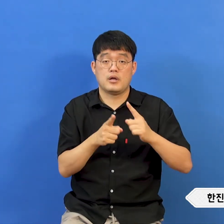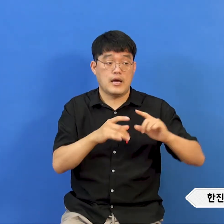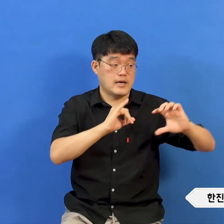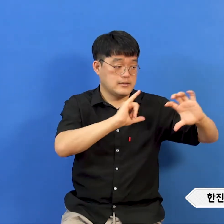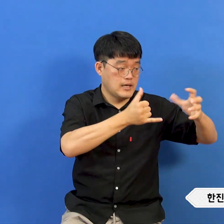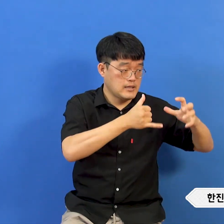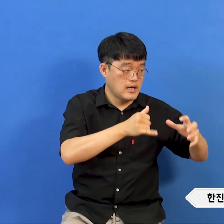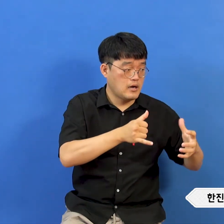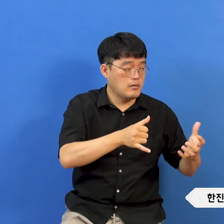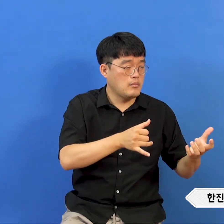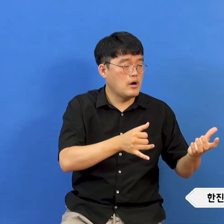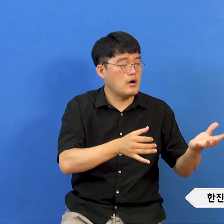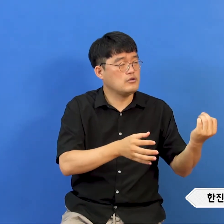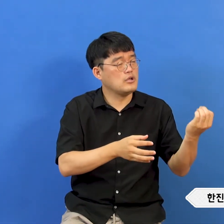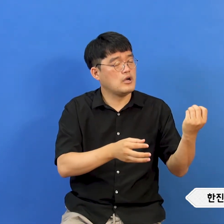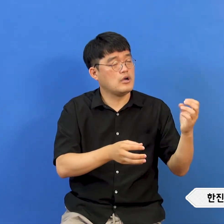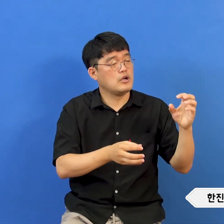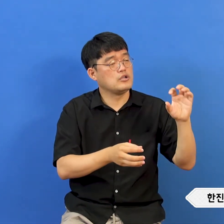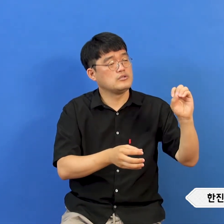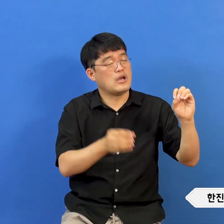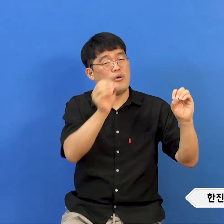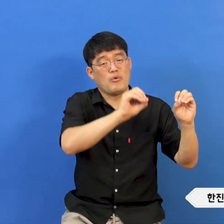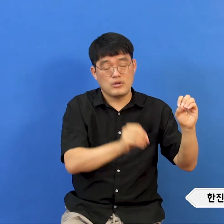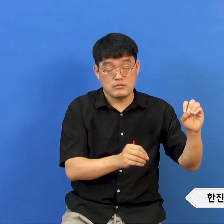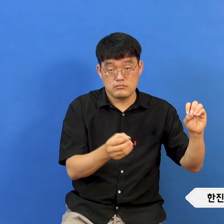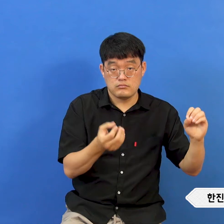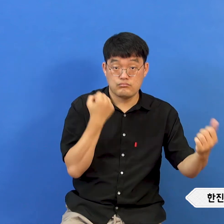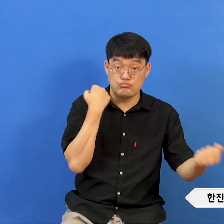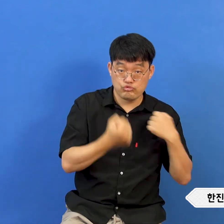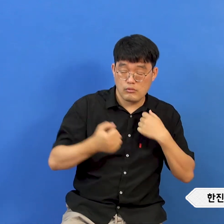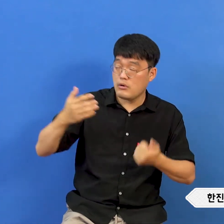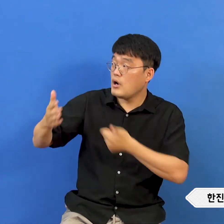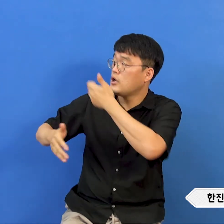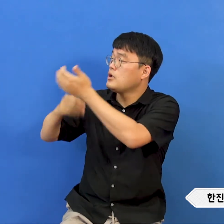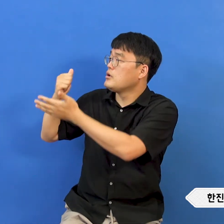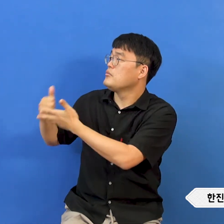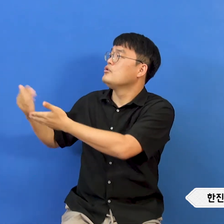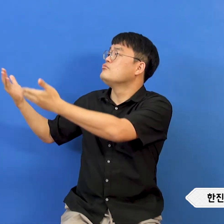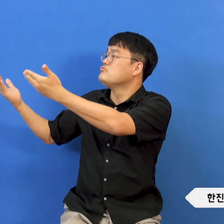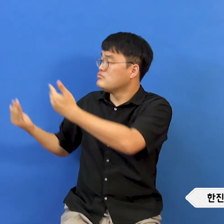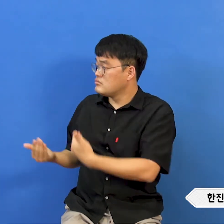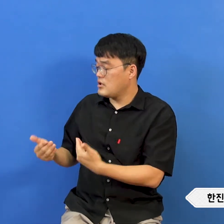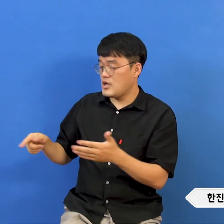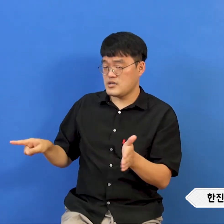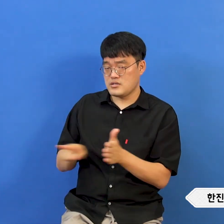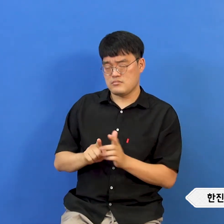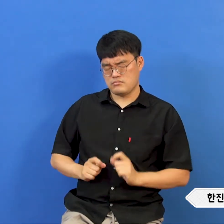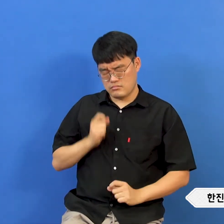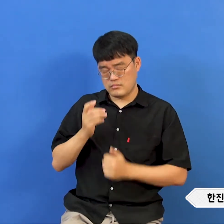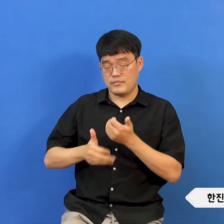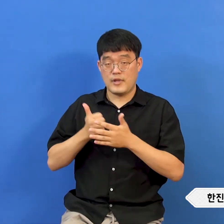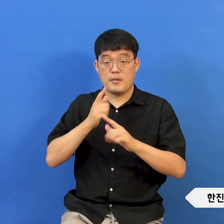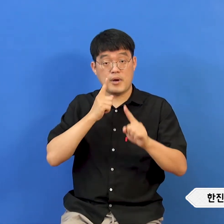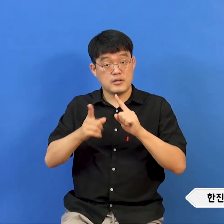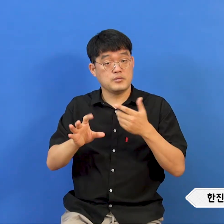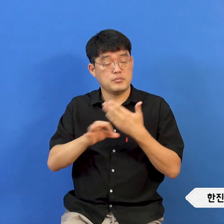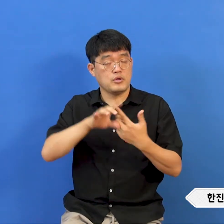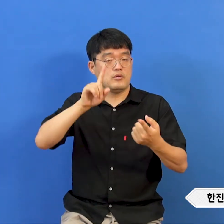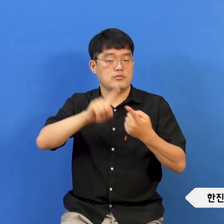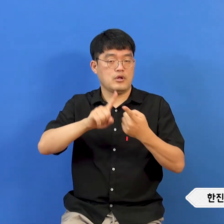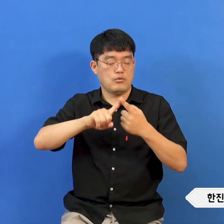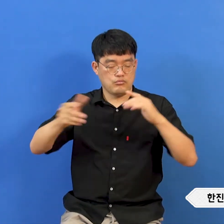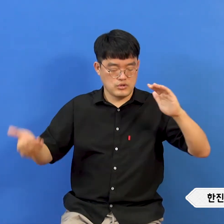보면 0%인데 그런데도 하나님이, 신실하신 하나님이 말씀하시니까 그대로 될